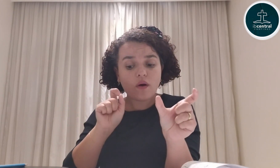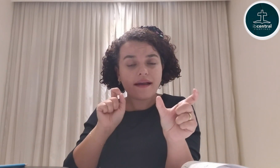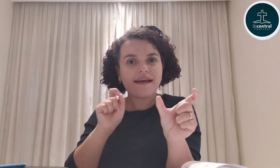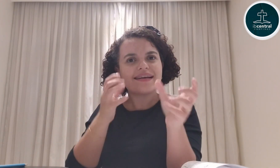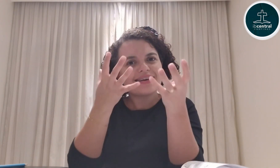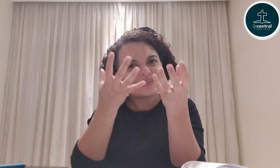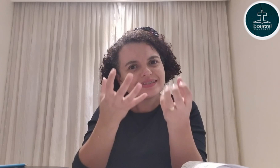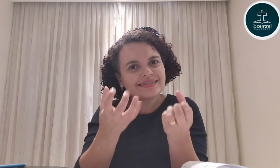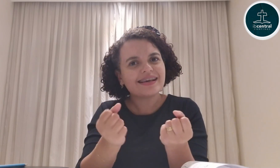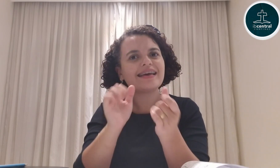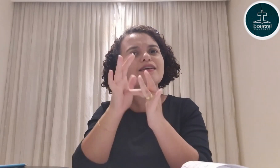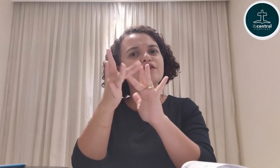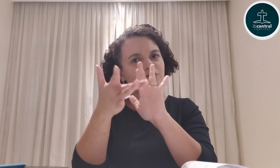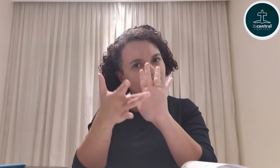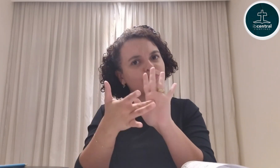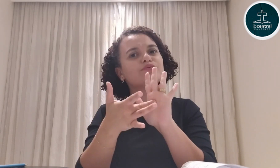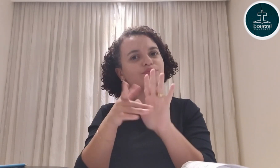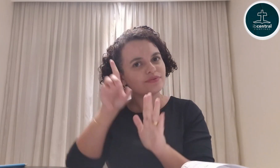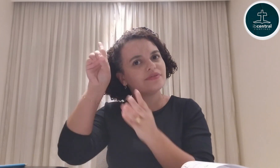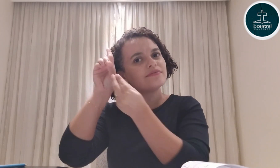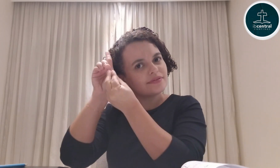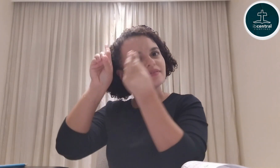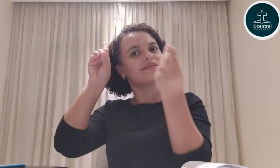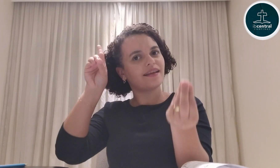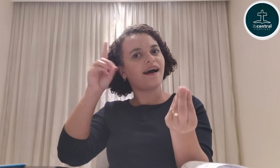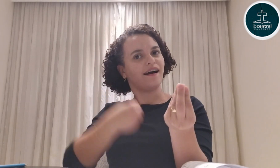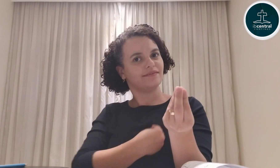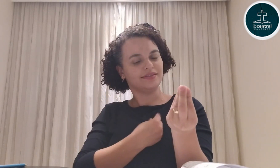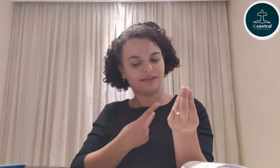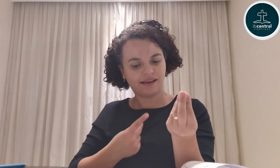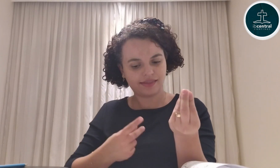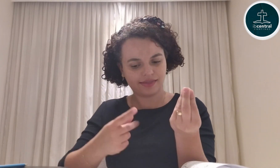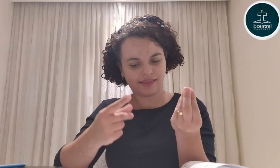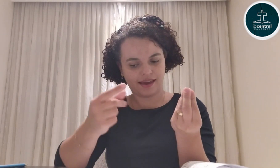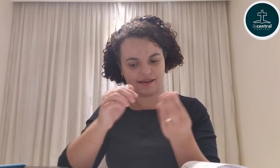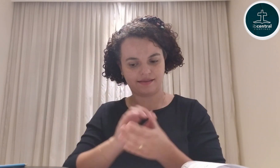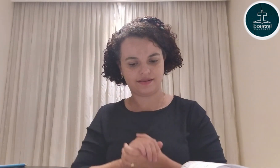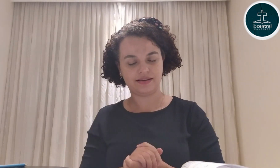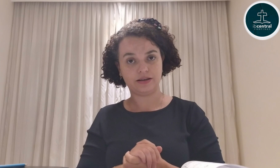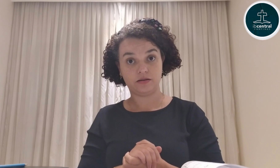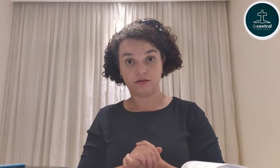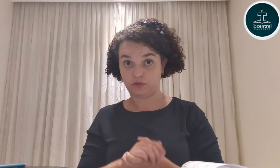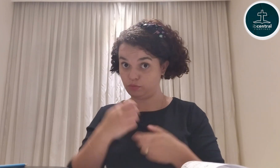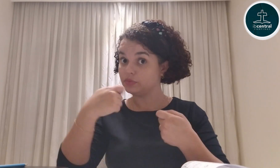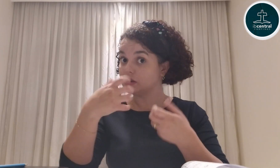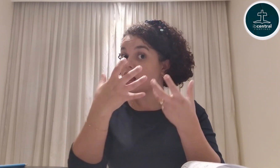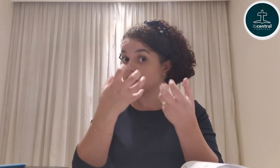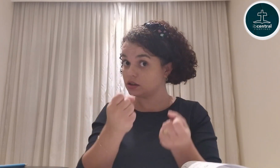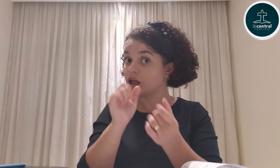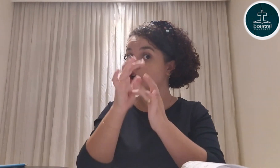Deus concede a vida eterna para a pessoa que aceita Jesus Cristo,